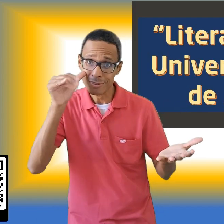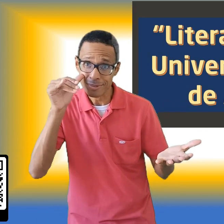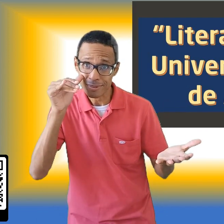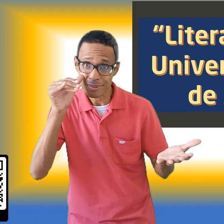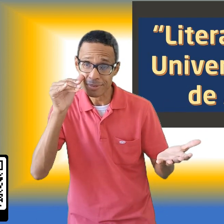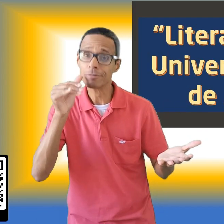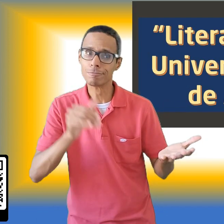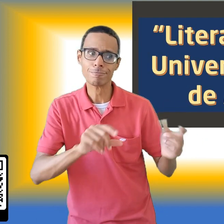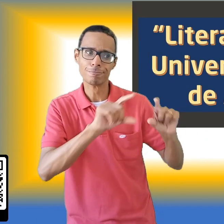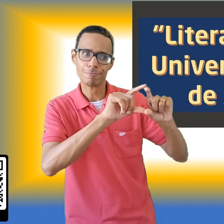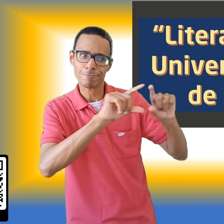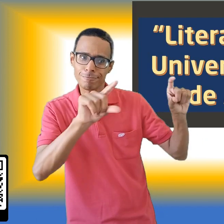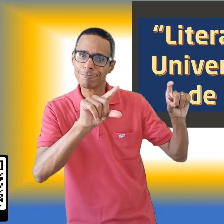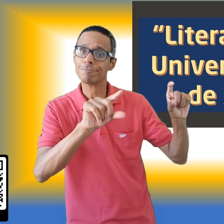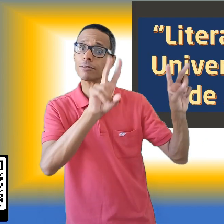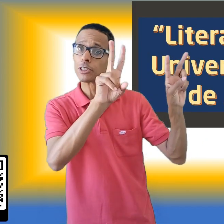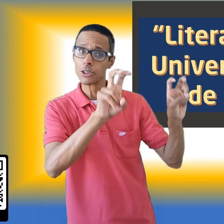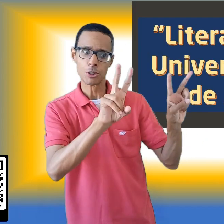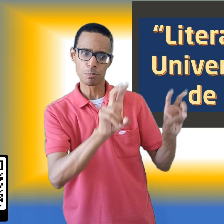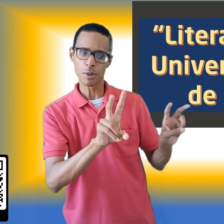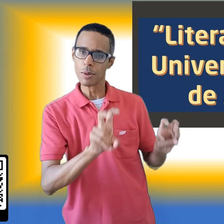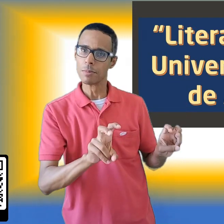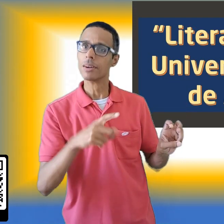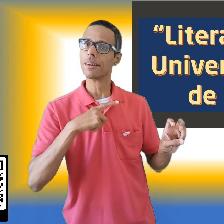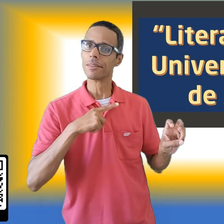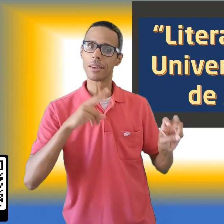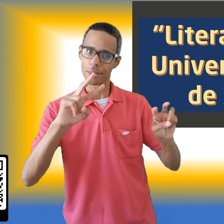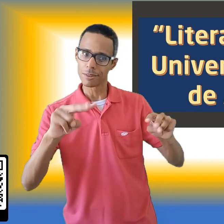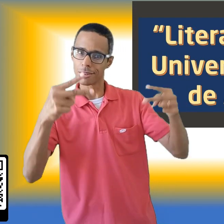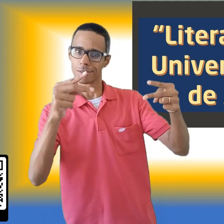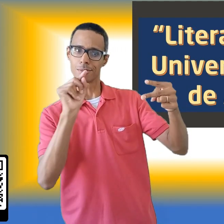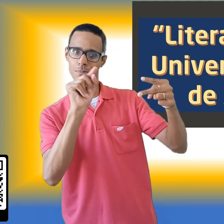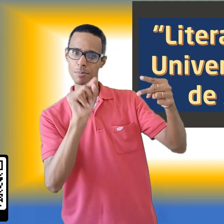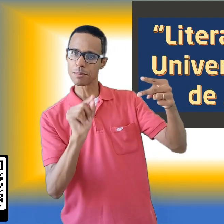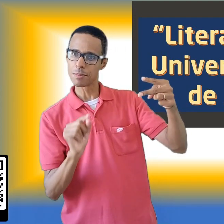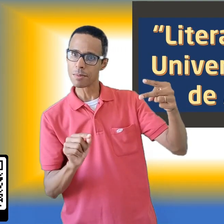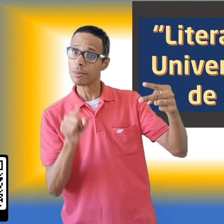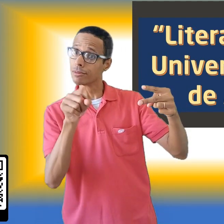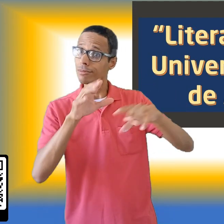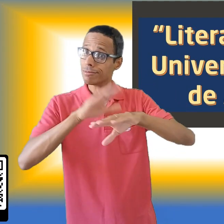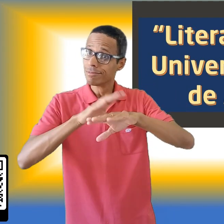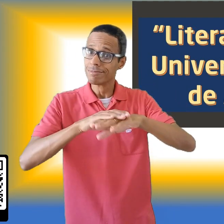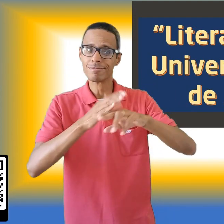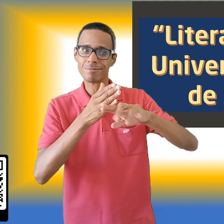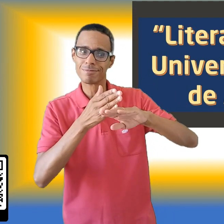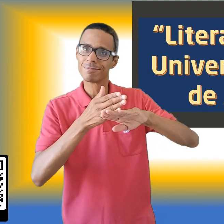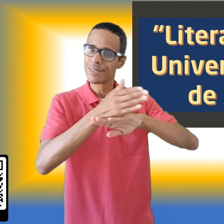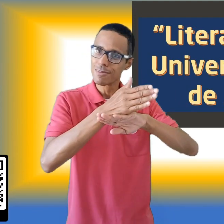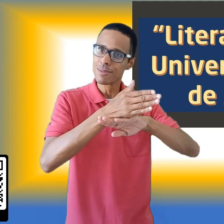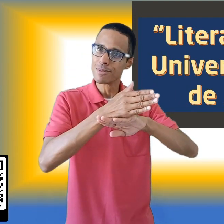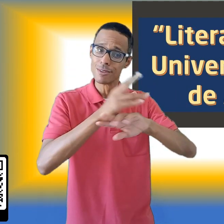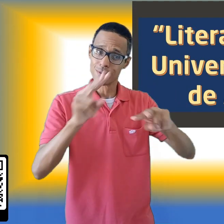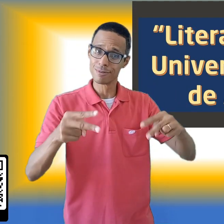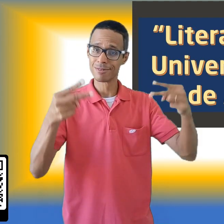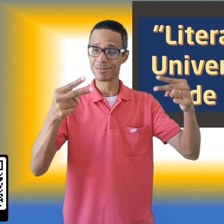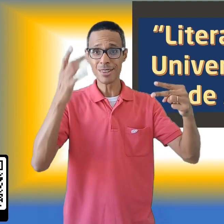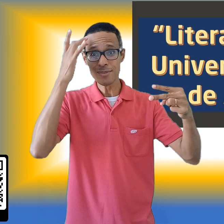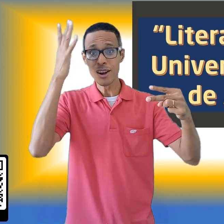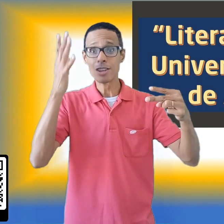de cada título, é só acessar os links que estão aqui abaixo à frente de cada um. Vamos